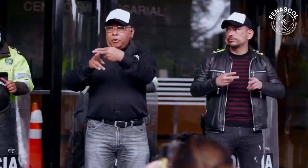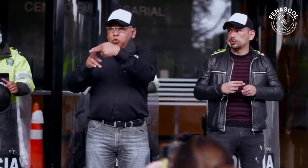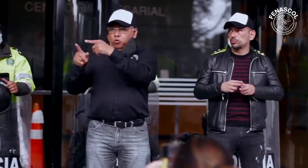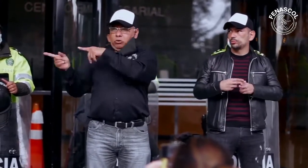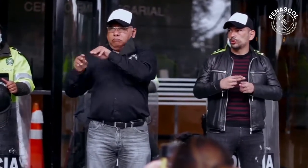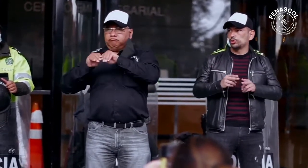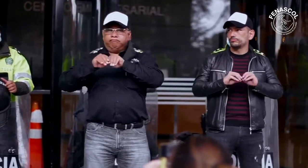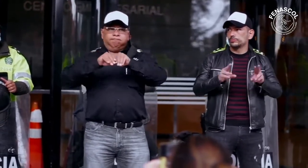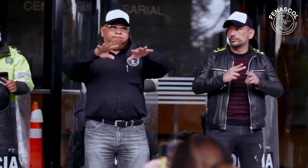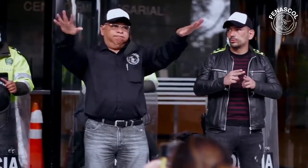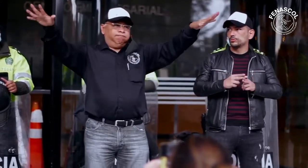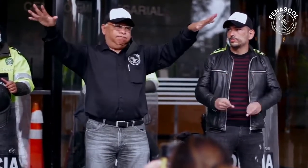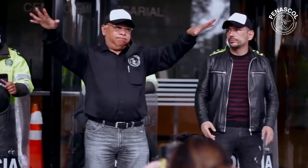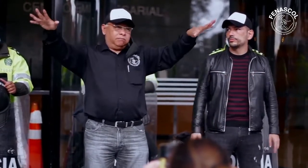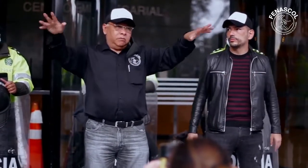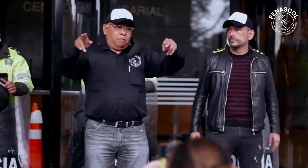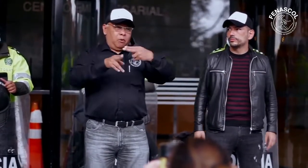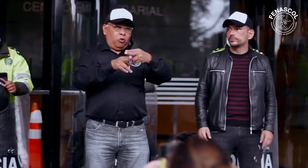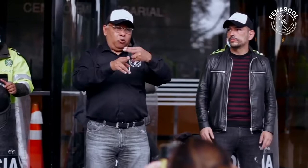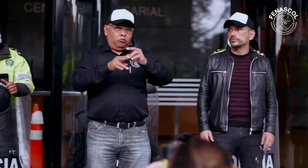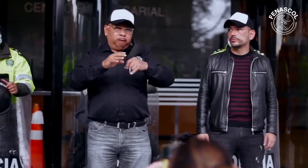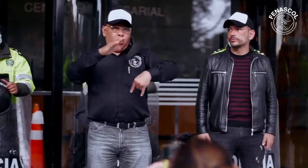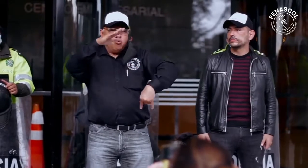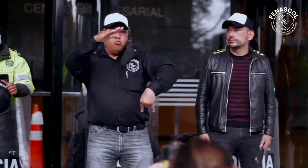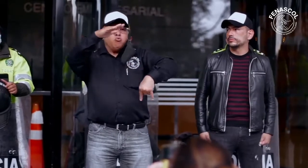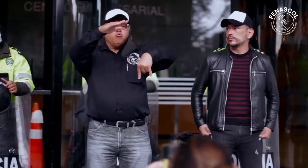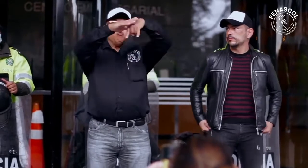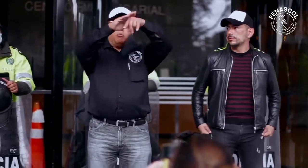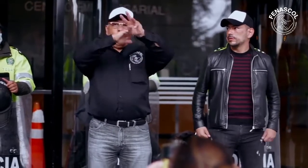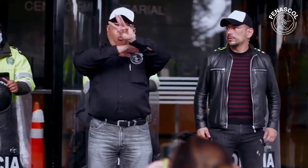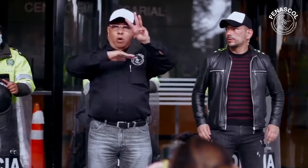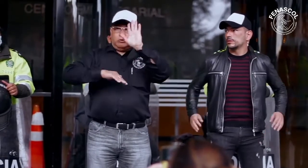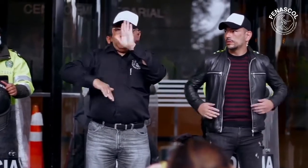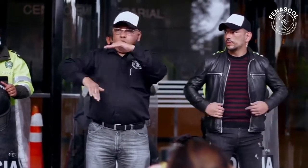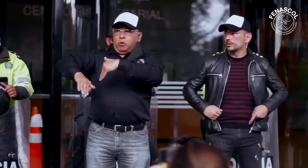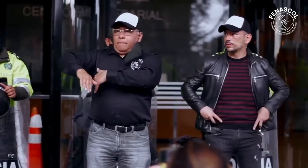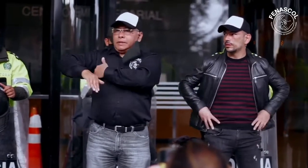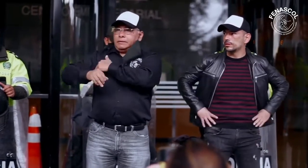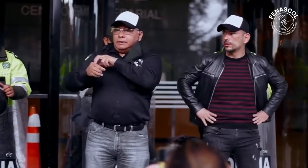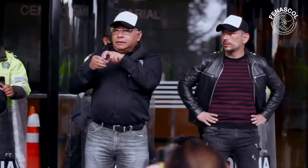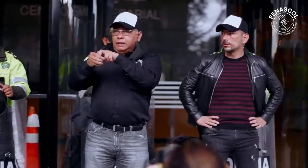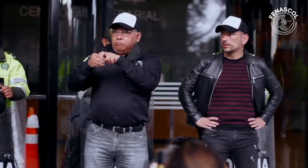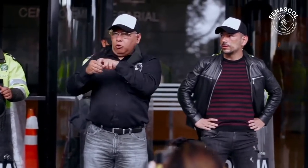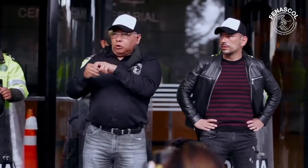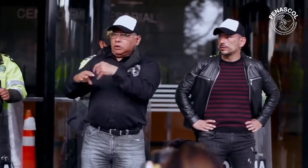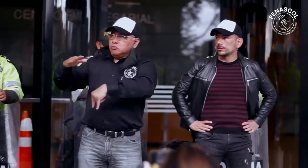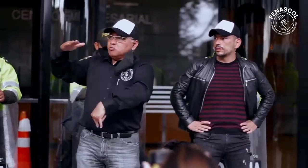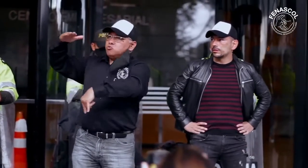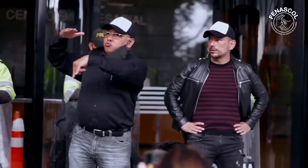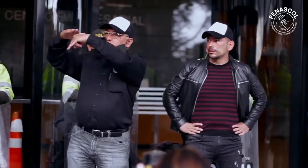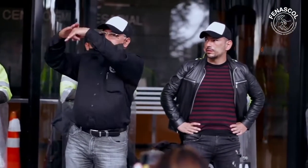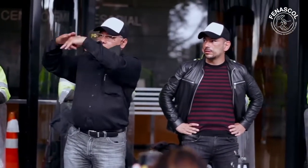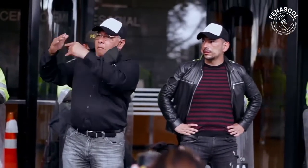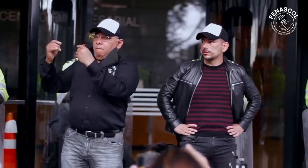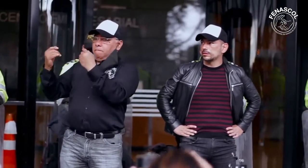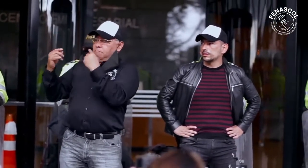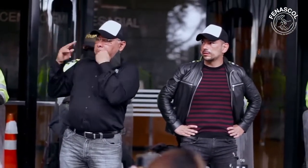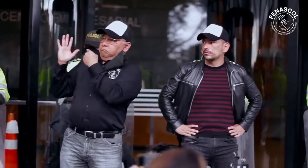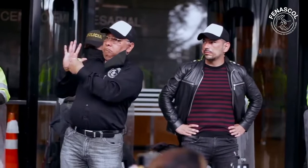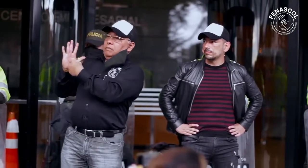dentro de poco con los compromisos que asumió la Agencia Nacional de Seguridad Vial y estará en su página web